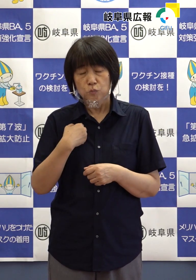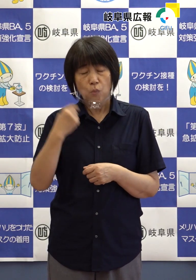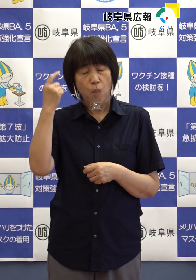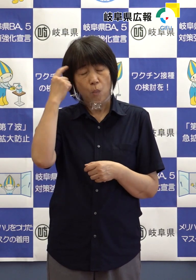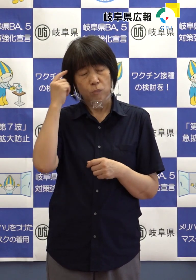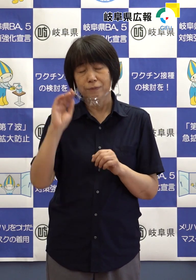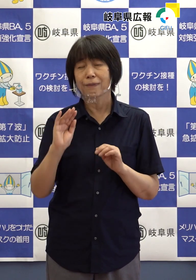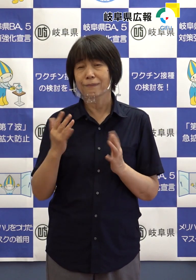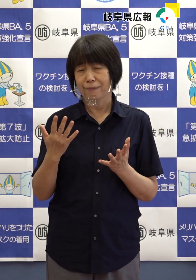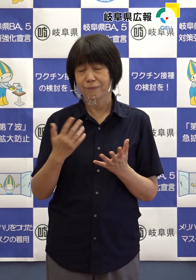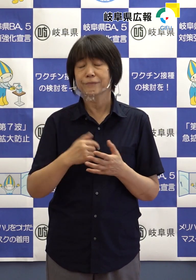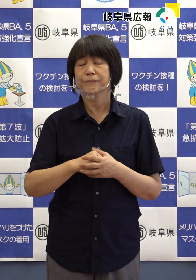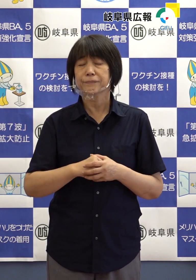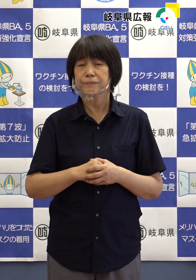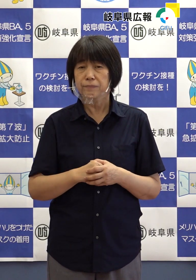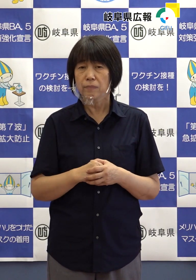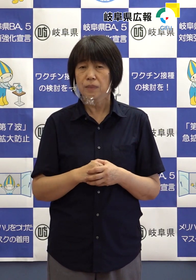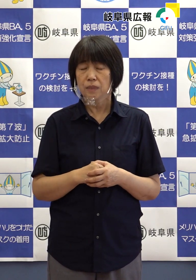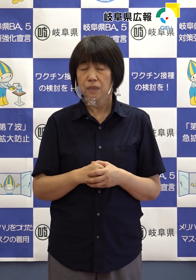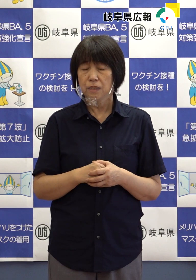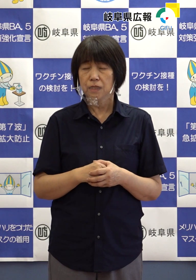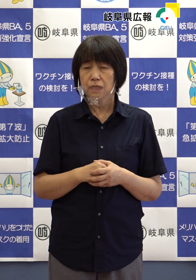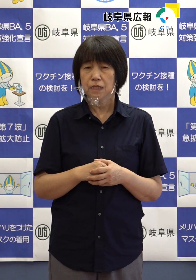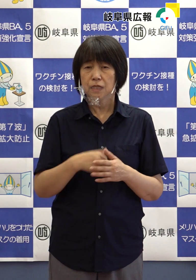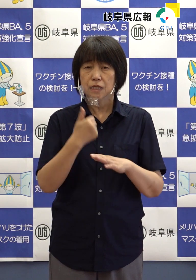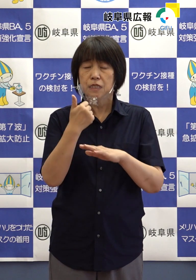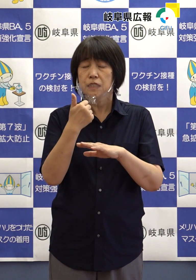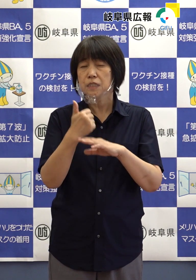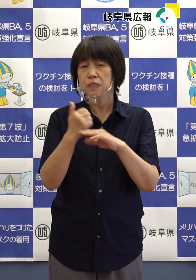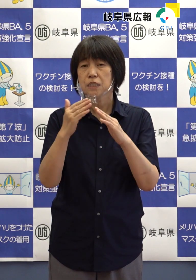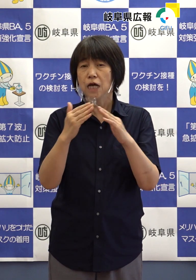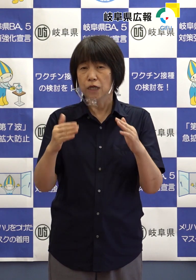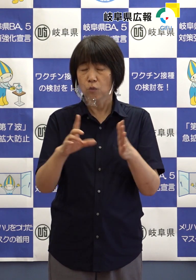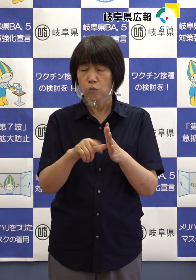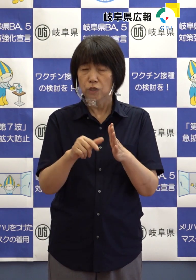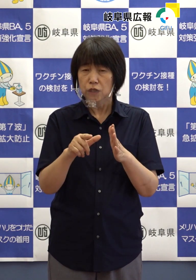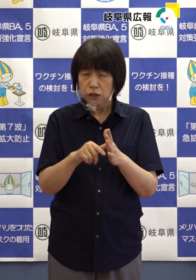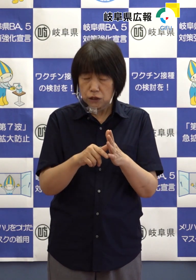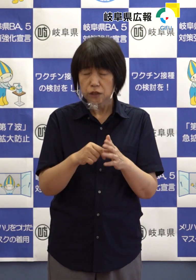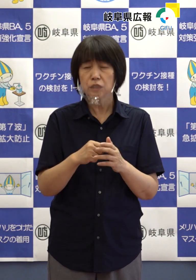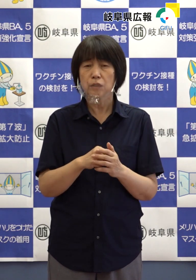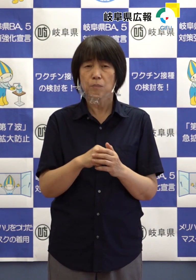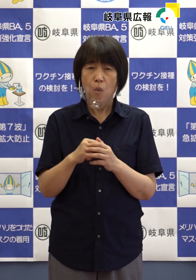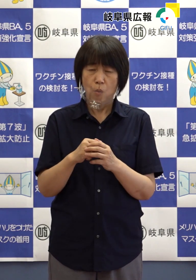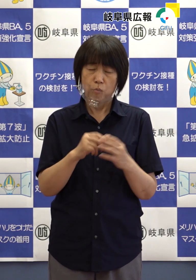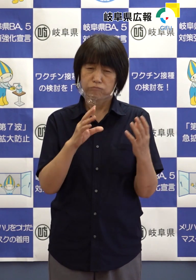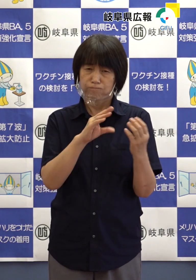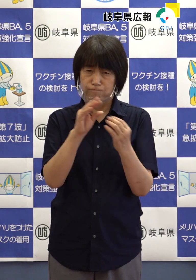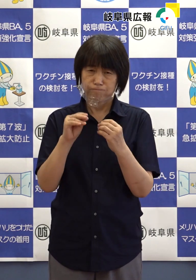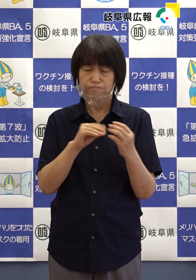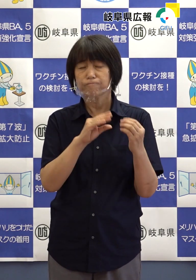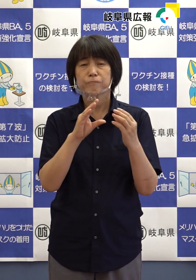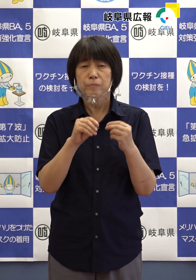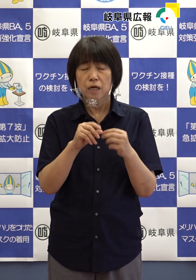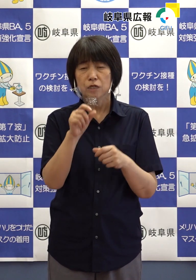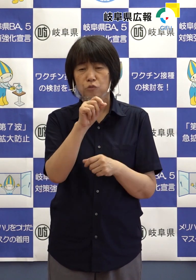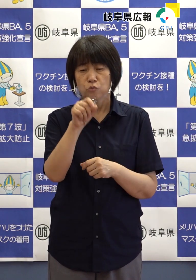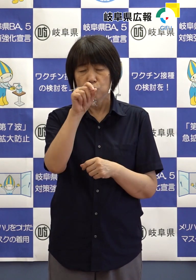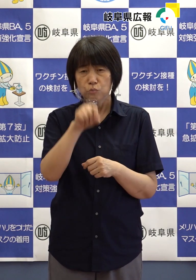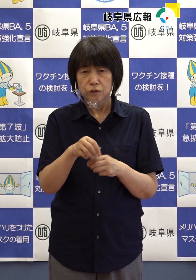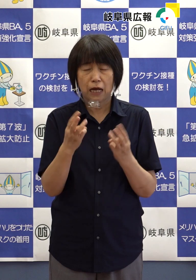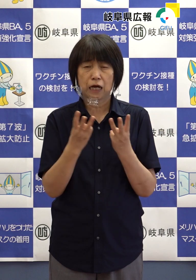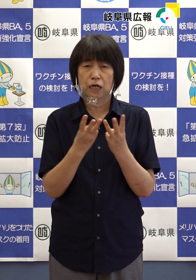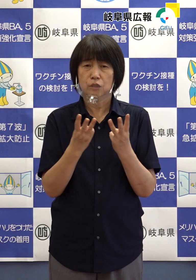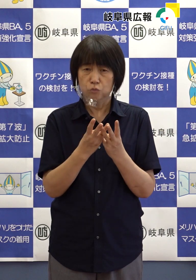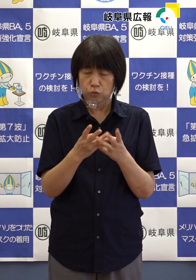しまああのとにかく十分な切手の軽々ということはですねずっと悲観して落とし持ちは申し上げておりましたまあ今